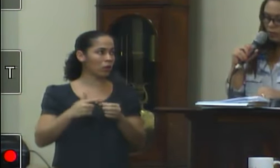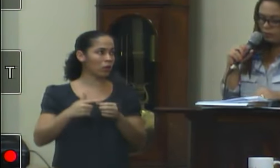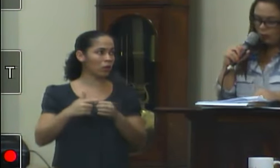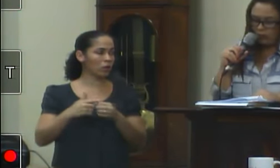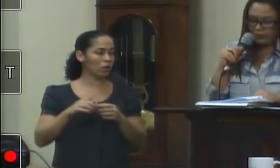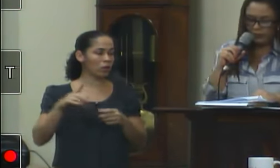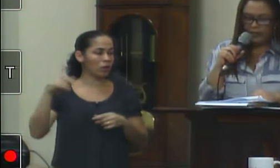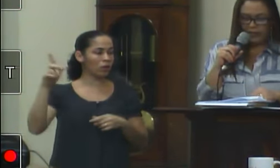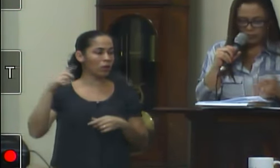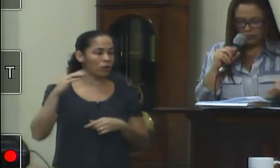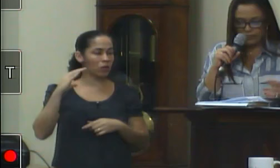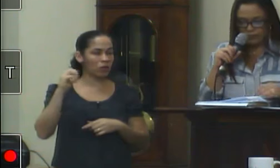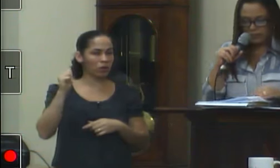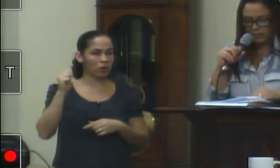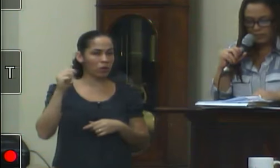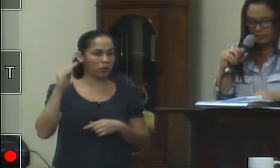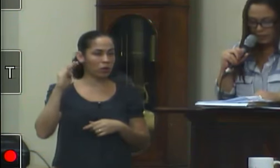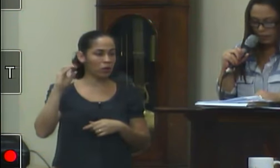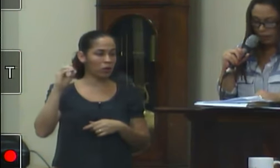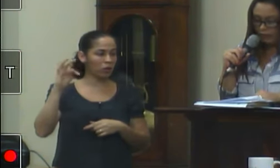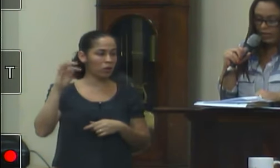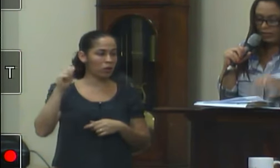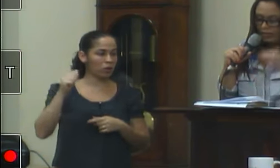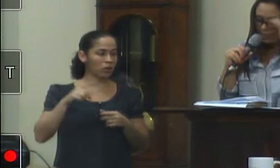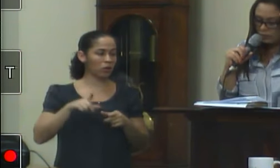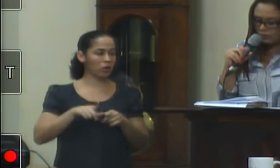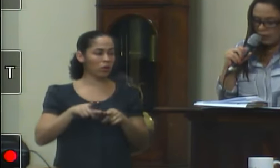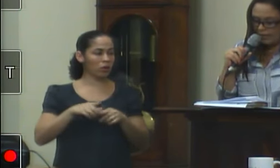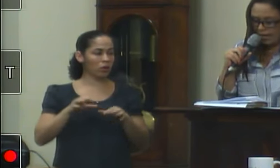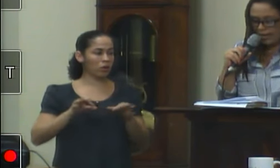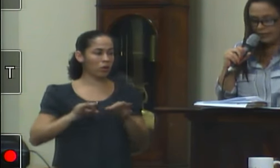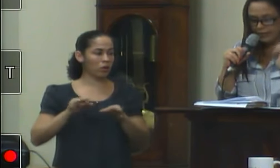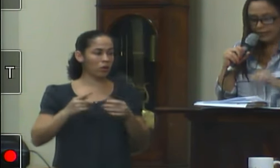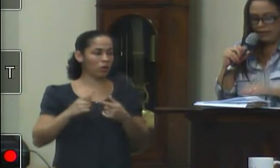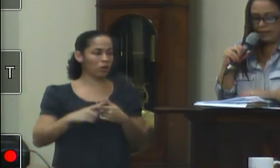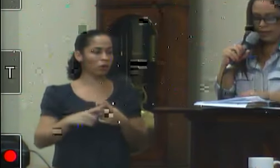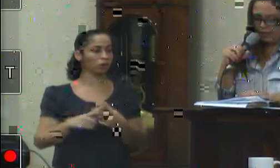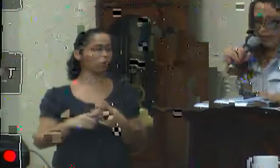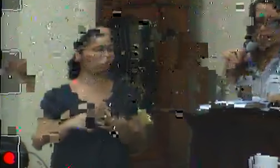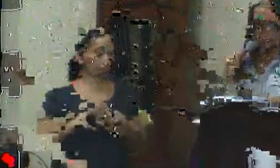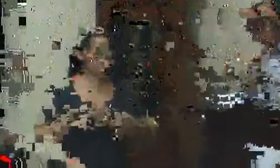outro no Cambota. Nós fizemos a licitação. Licitações marcadas,